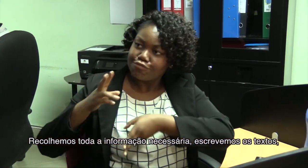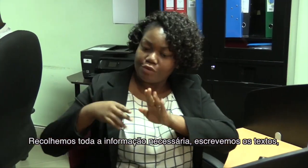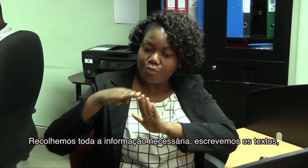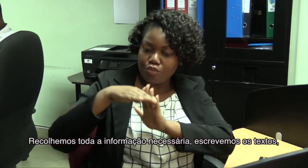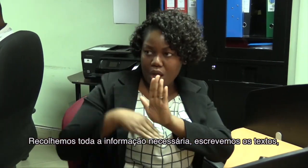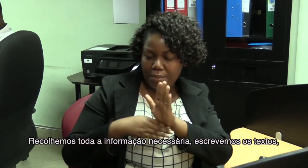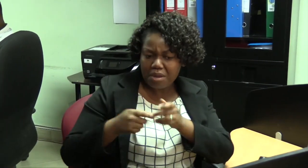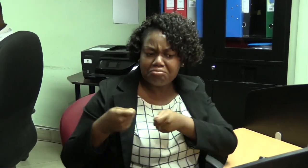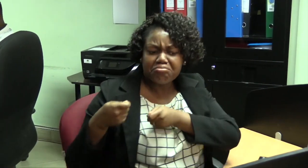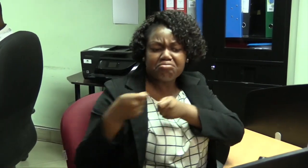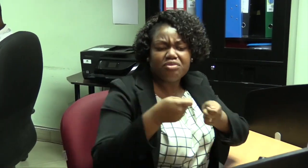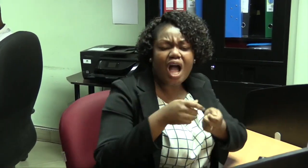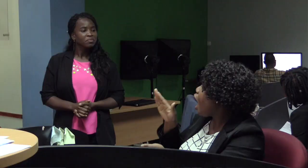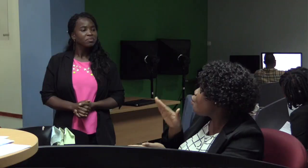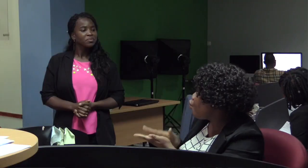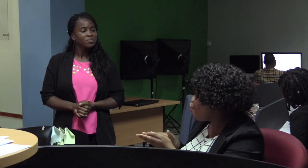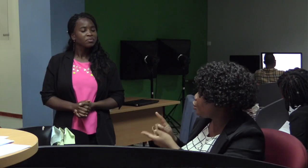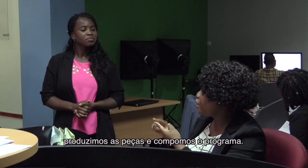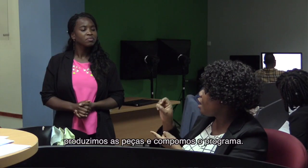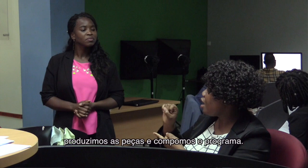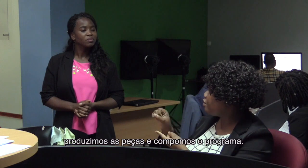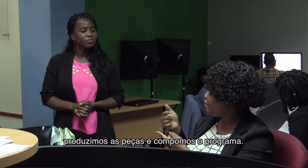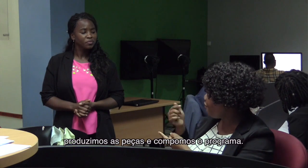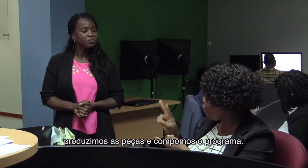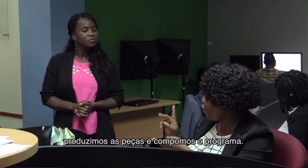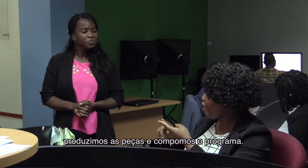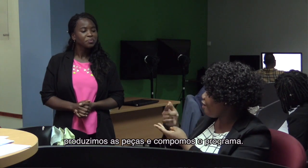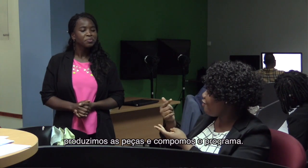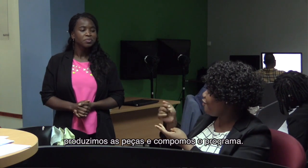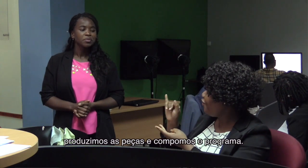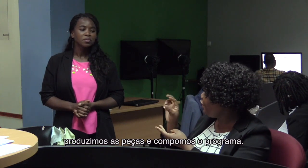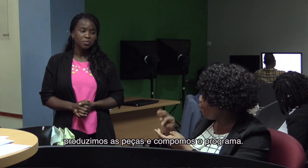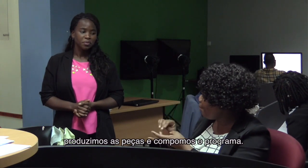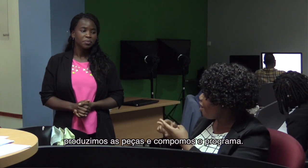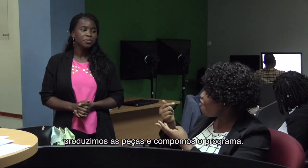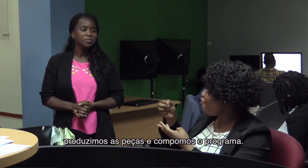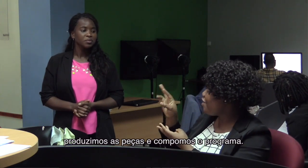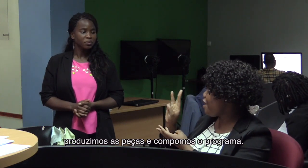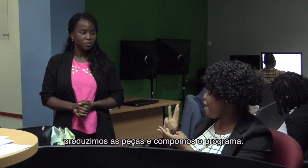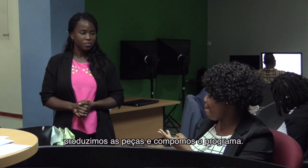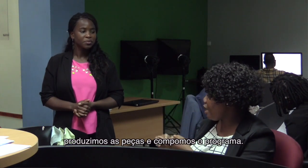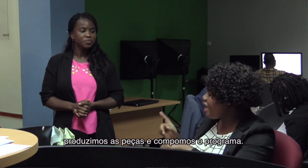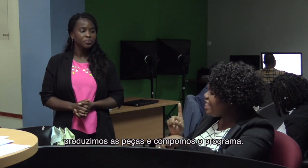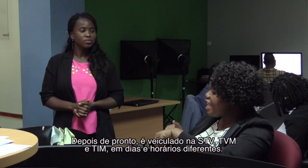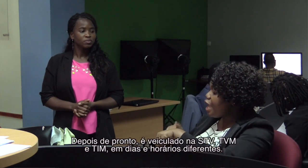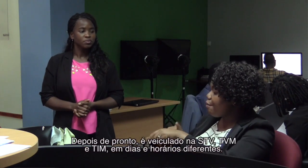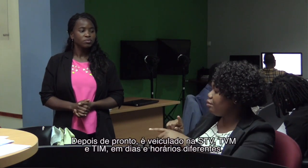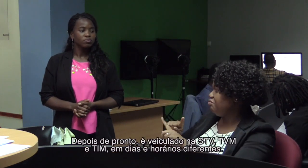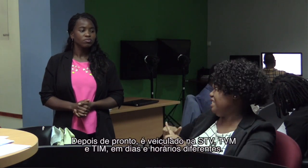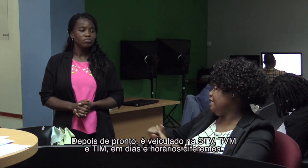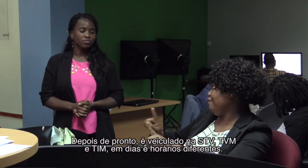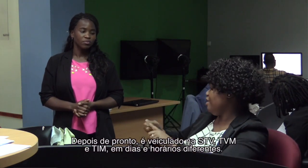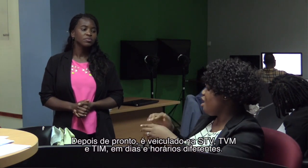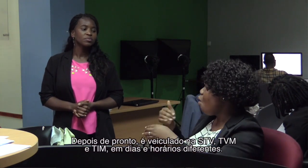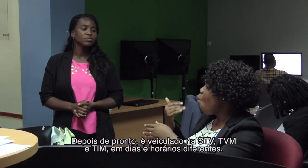escrevemos os textos, produzimos as peças e compomos o programa. Depois de pronto, é veiculado na